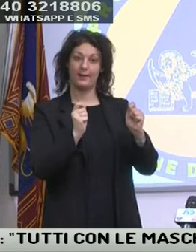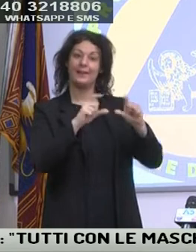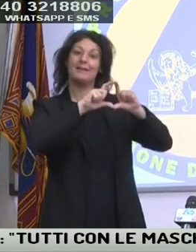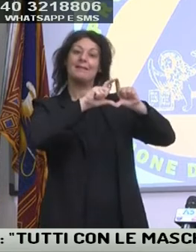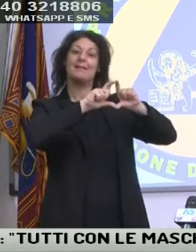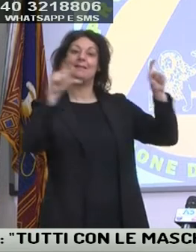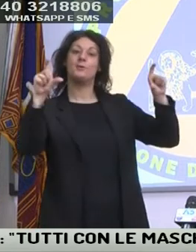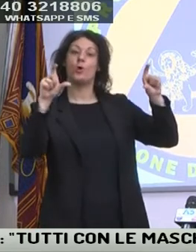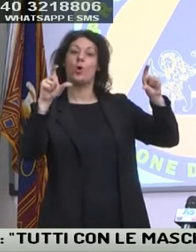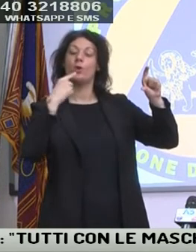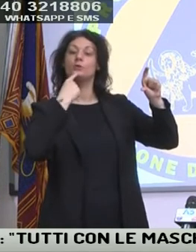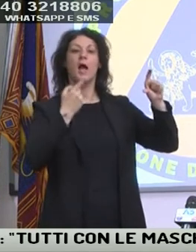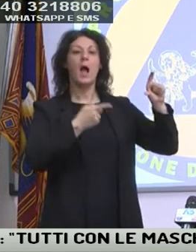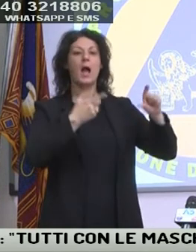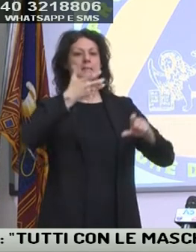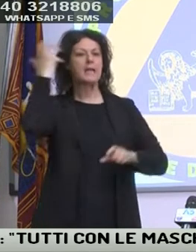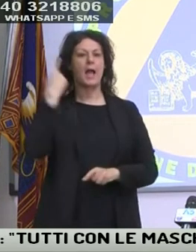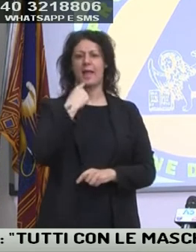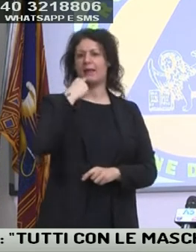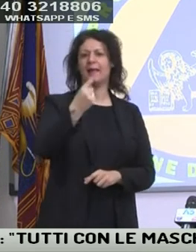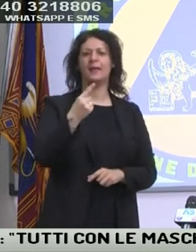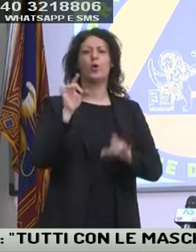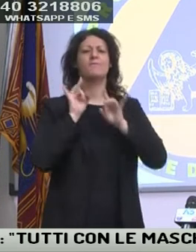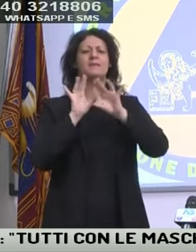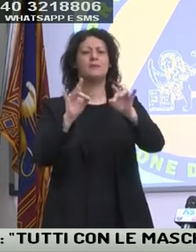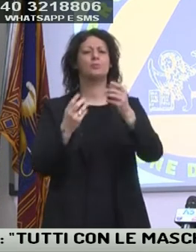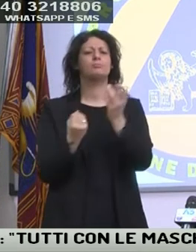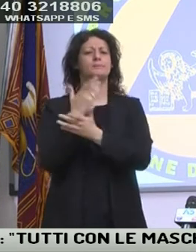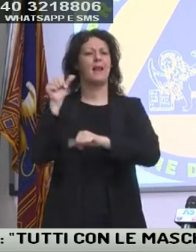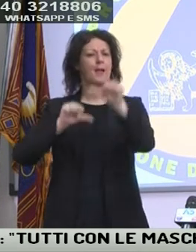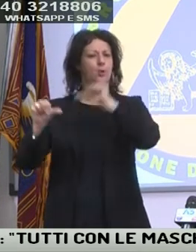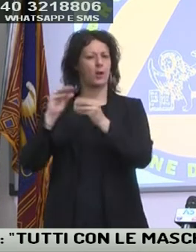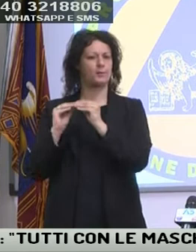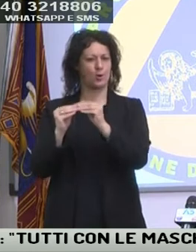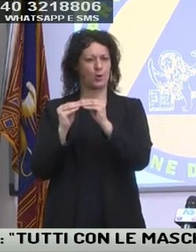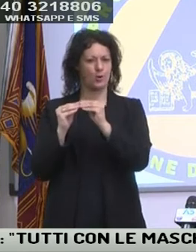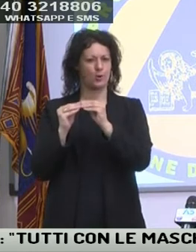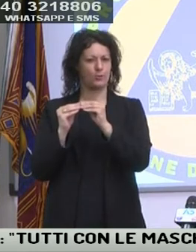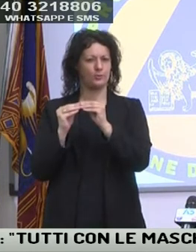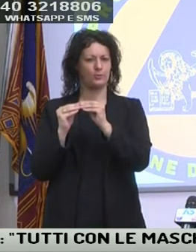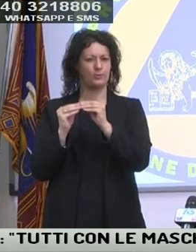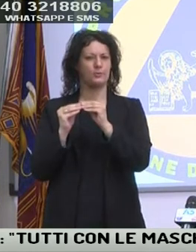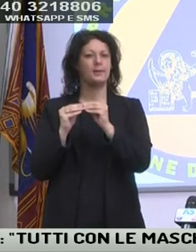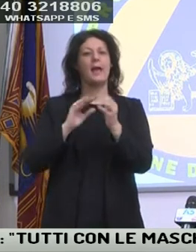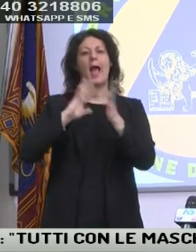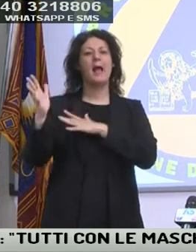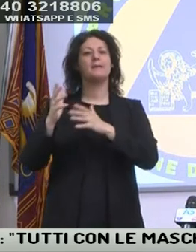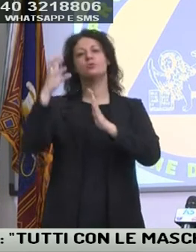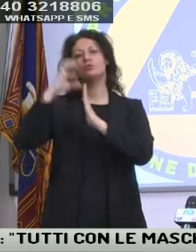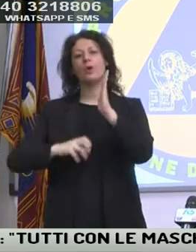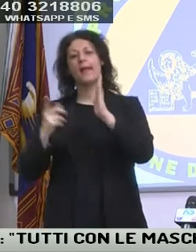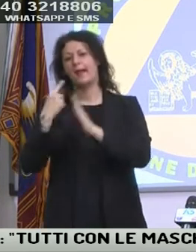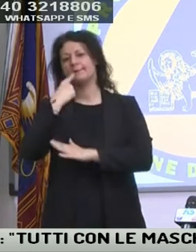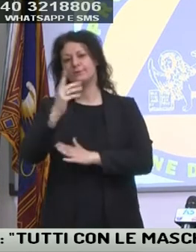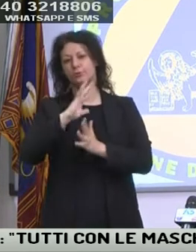è il virus è stato manipolato, altri giornali che fanno, ecco, io volevo capire bene... Dà lo spaccato di un paese, no? Ecco, se lei quando dicevamo